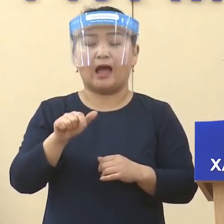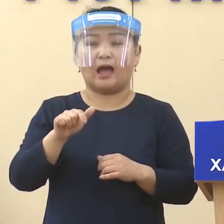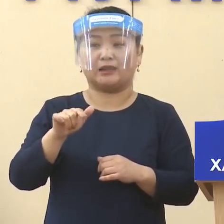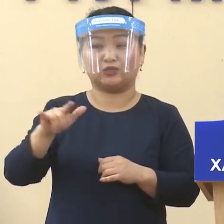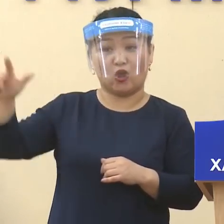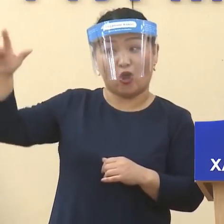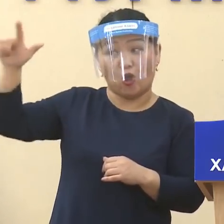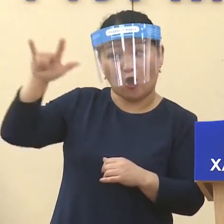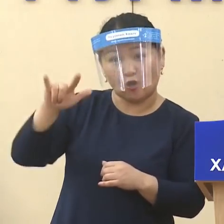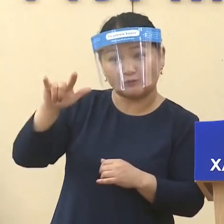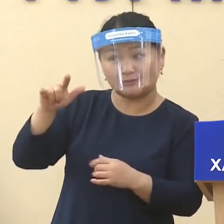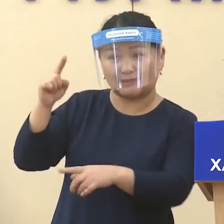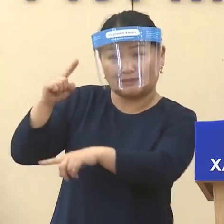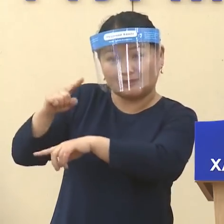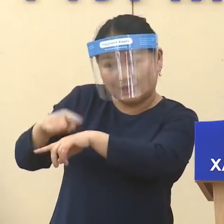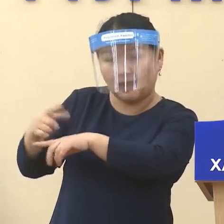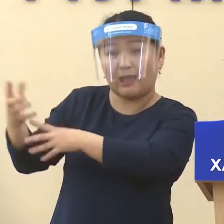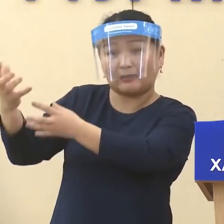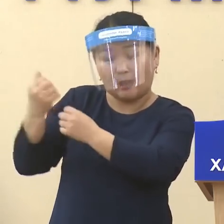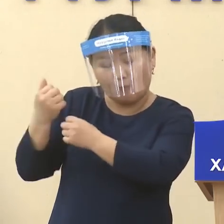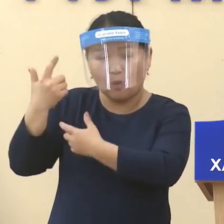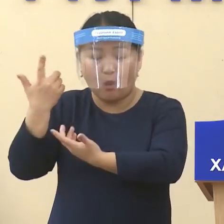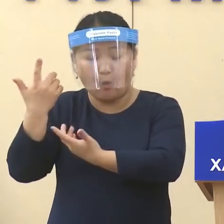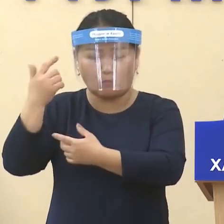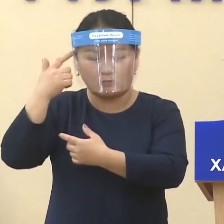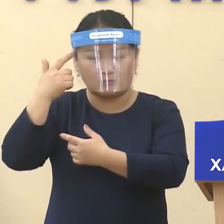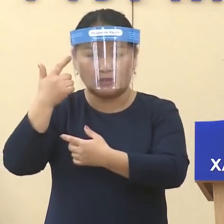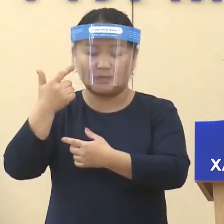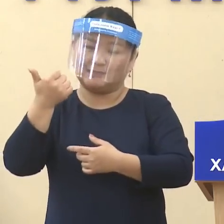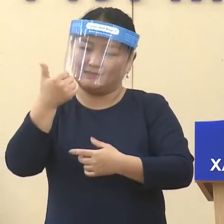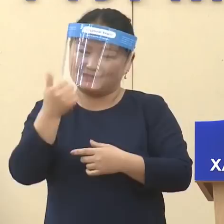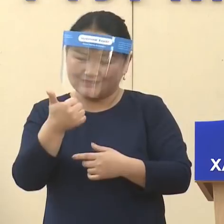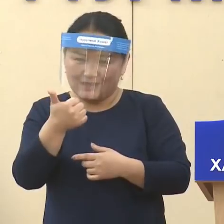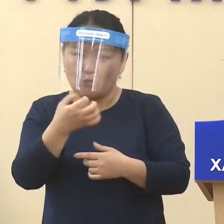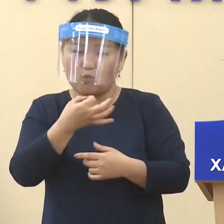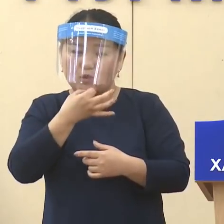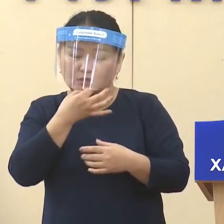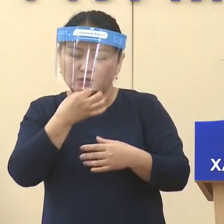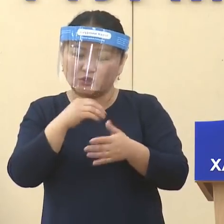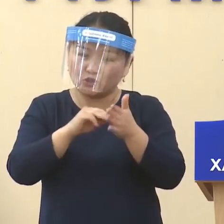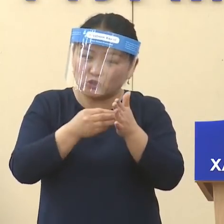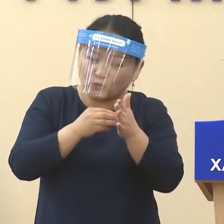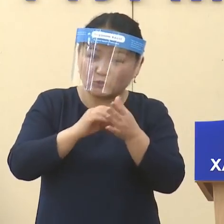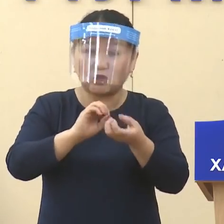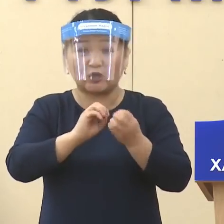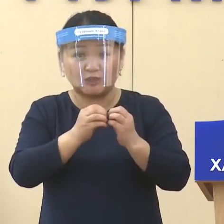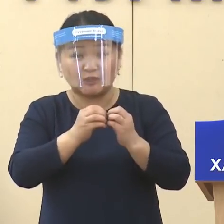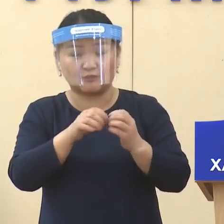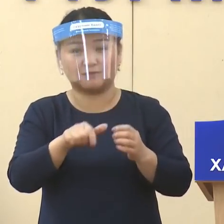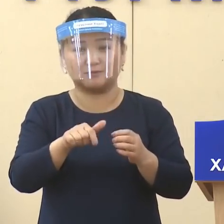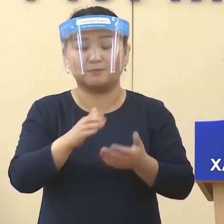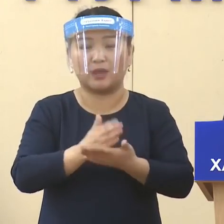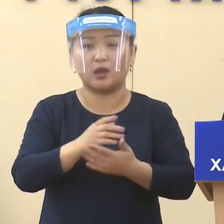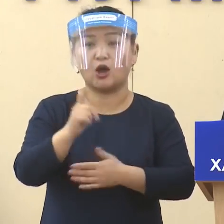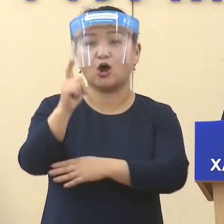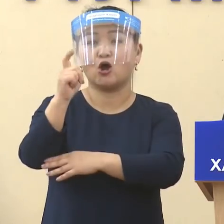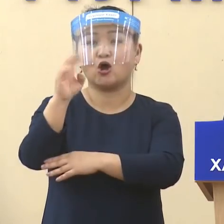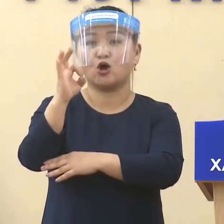хийж байгаа учраас бид нар одоо сайн төлөвлөгөөтэй хүлээж авч байгаа. Халдвар төвчин судлын үндэсний төв бол хамгийн гол эрсдэлтэй